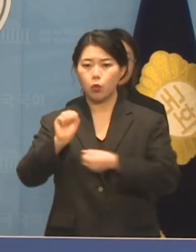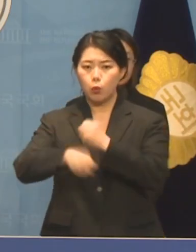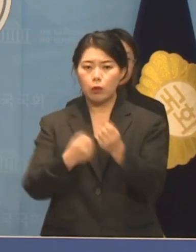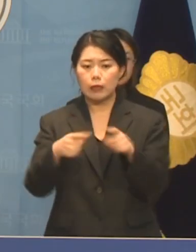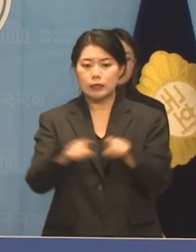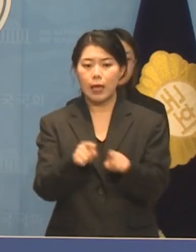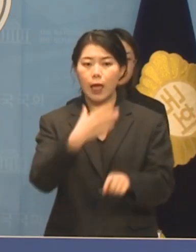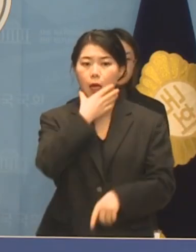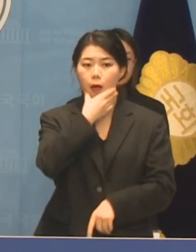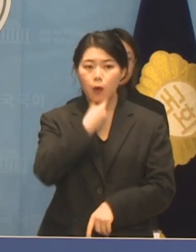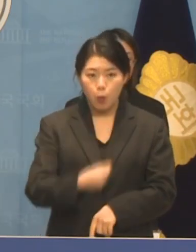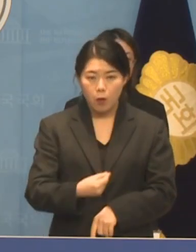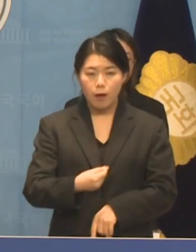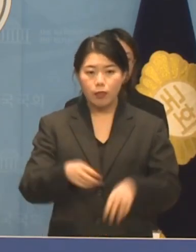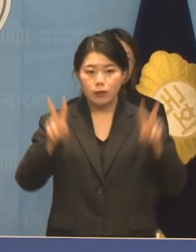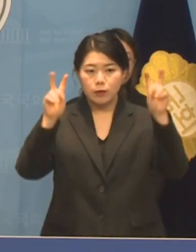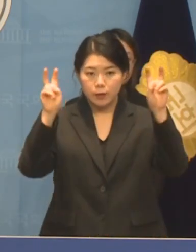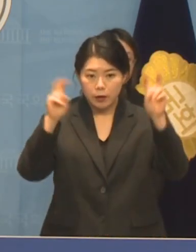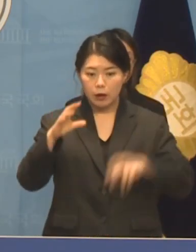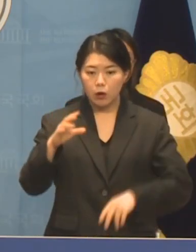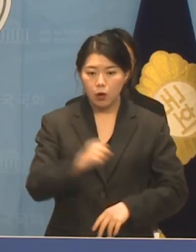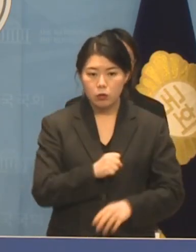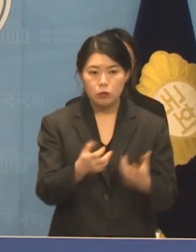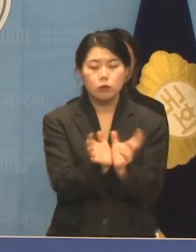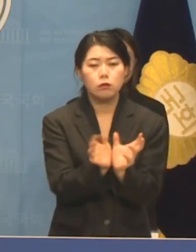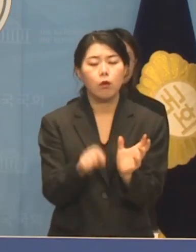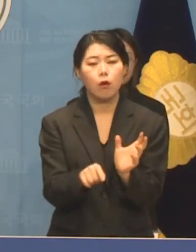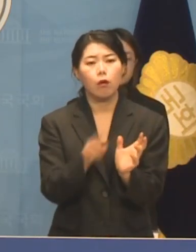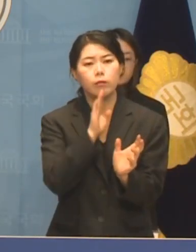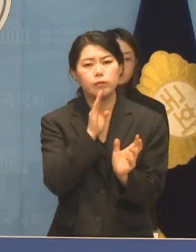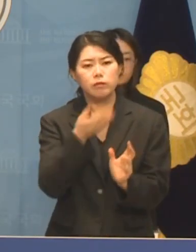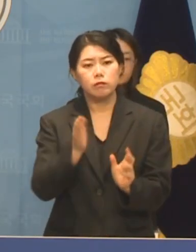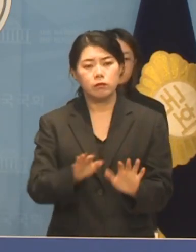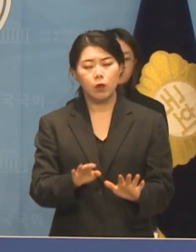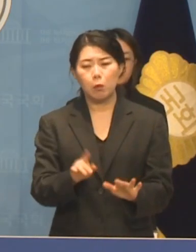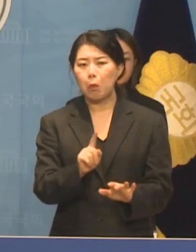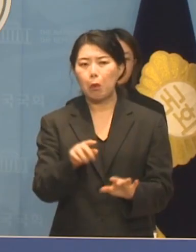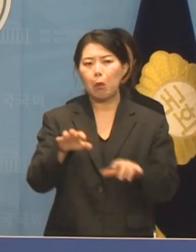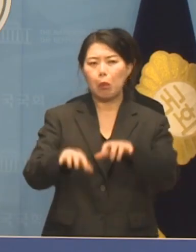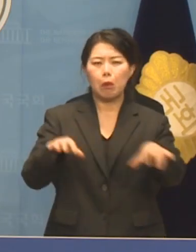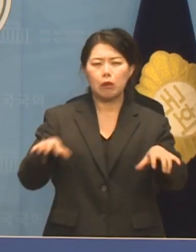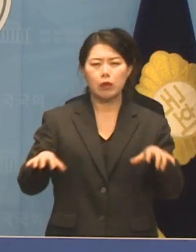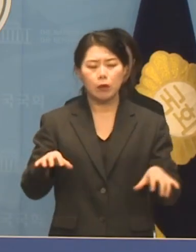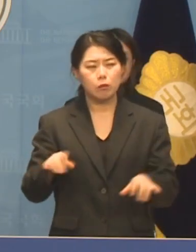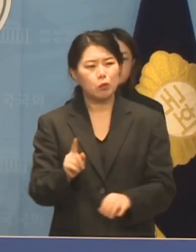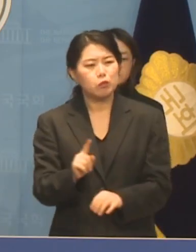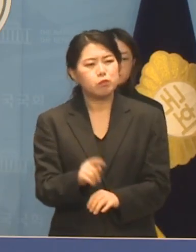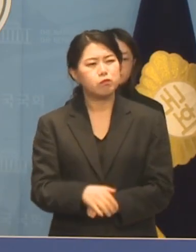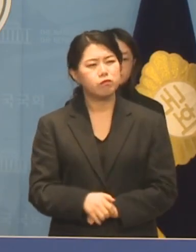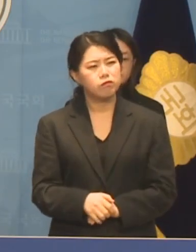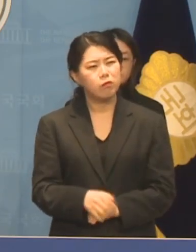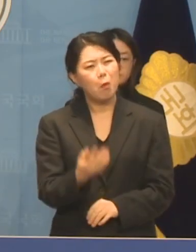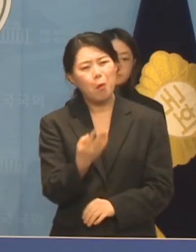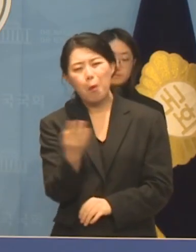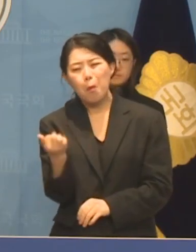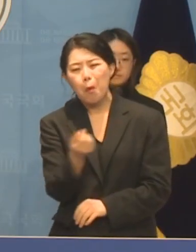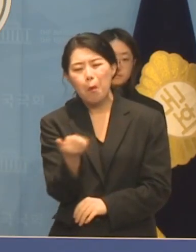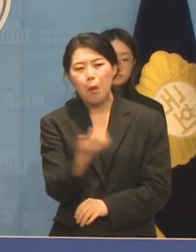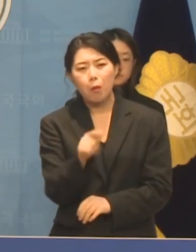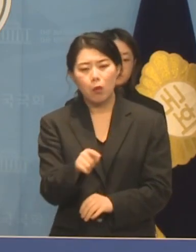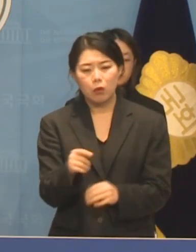단체에서 어떻게 이렇게 마치 뭐 동네 몇몇 열정을 가진